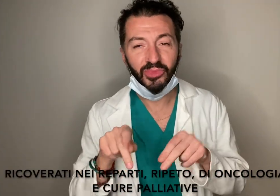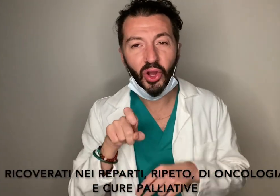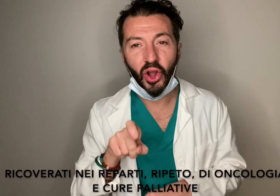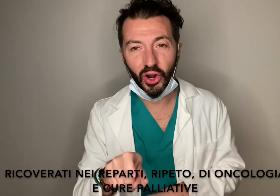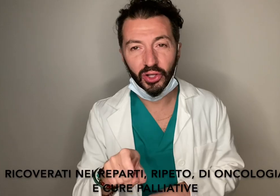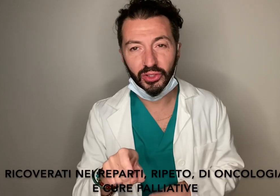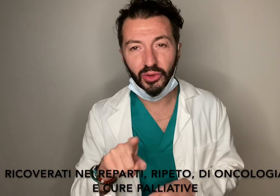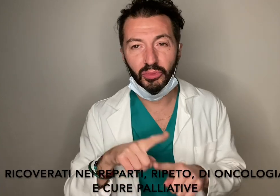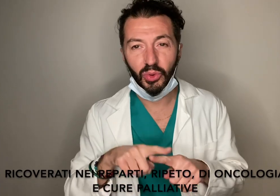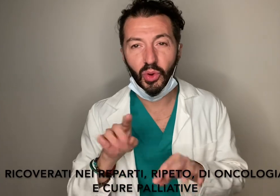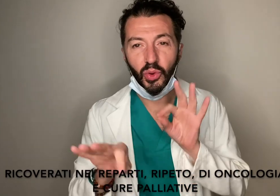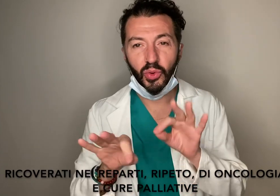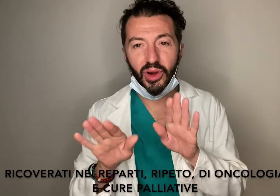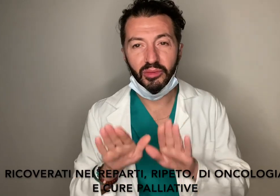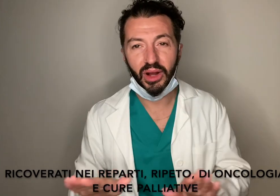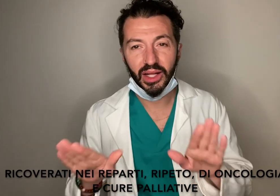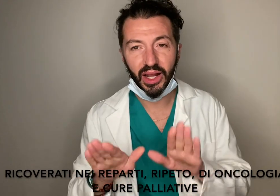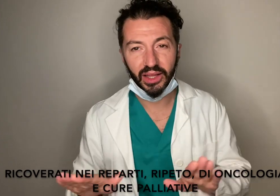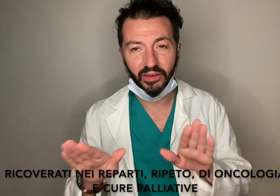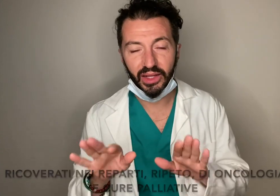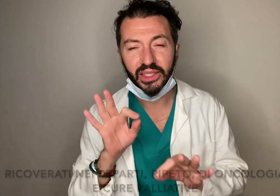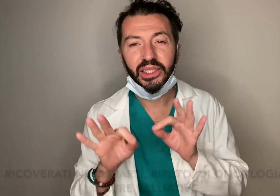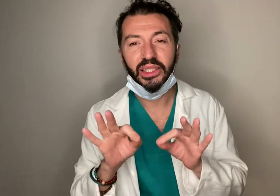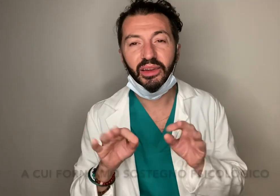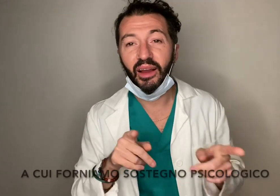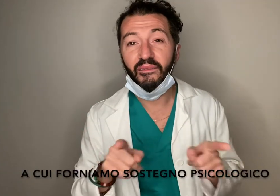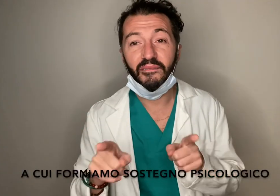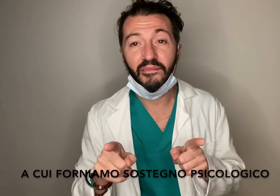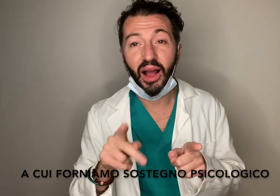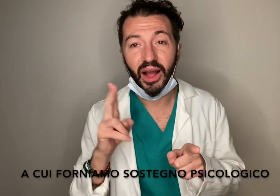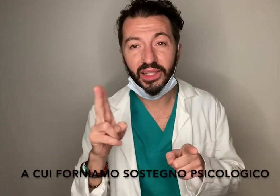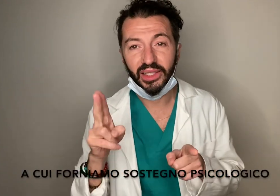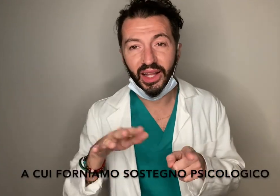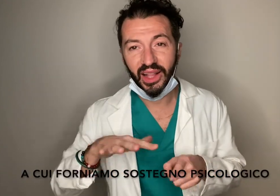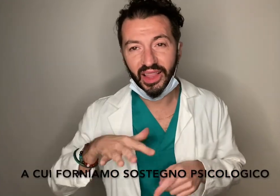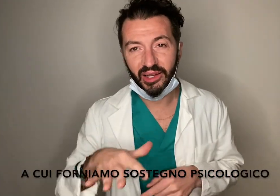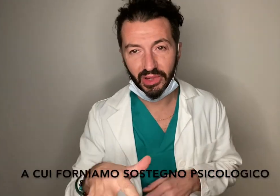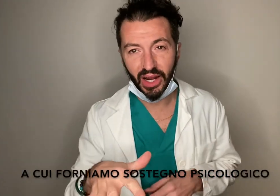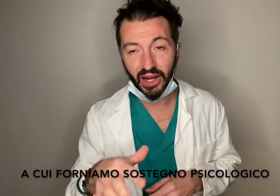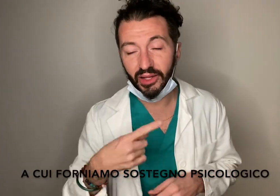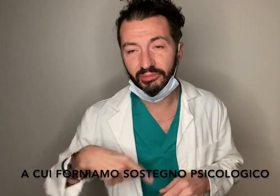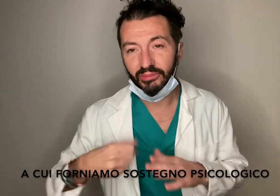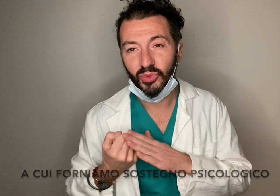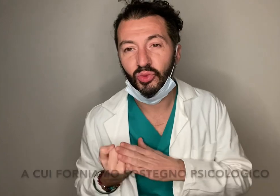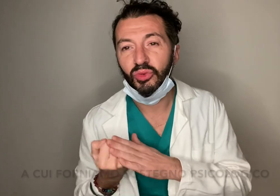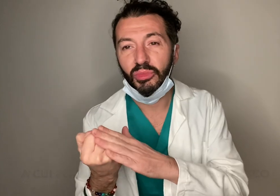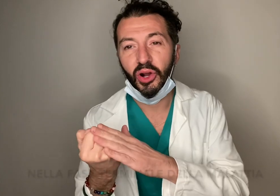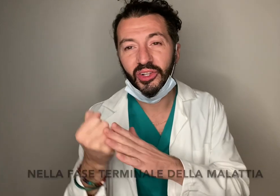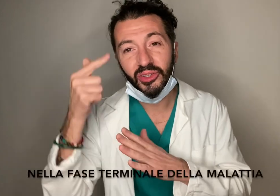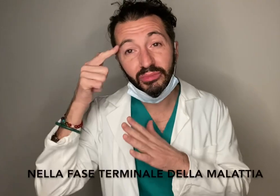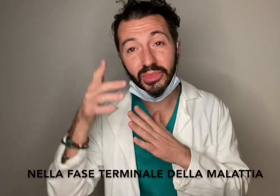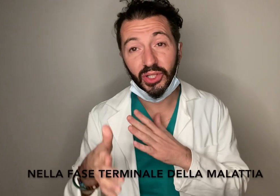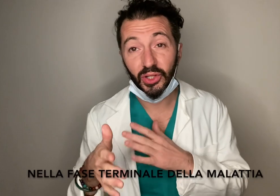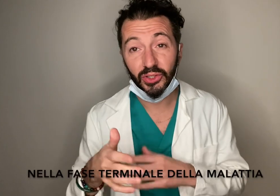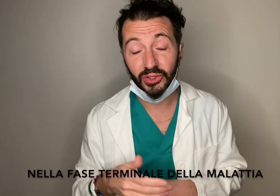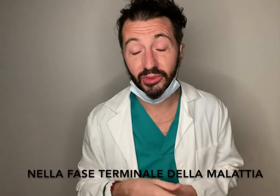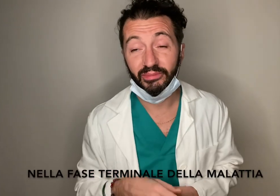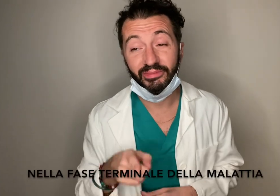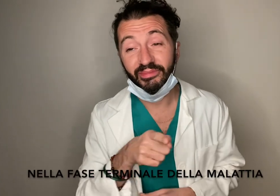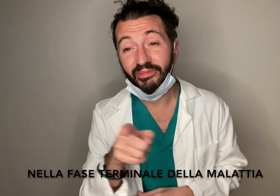di oncologia e cure palliative, a cui forniamo sostegno psicologico nella fase terminale della